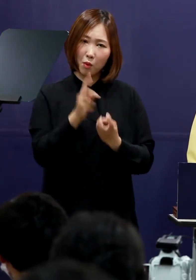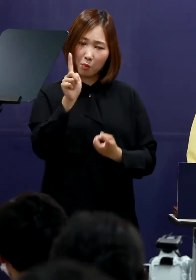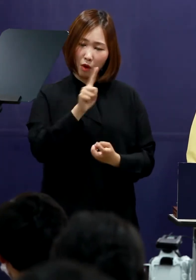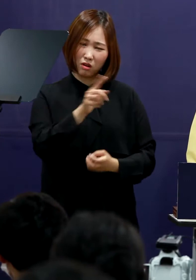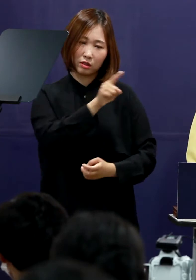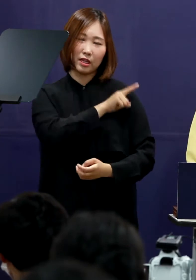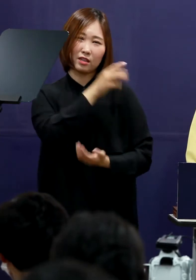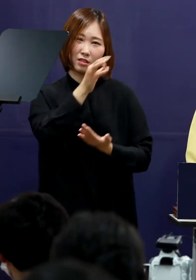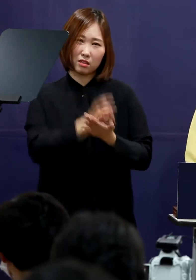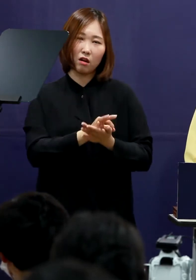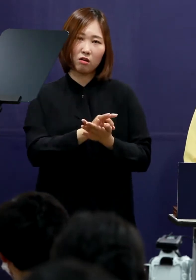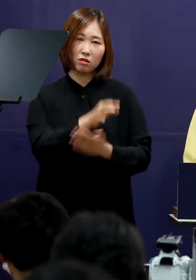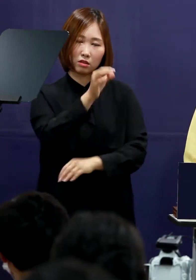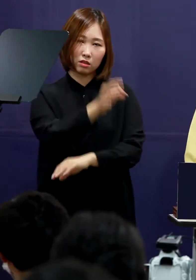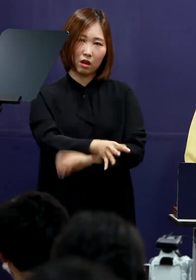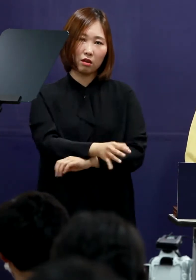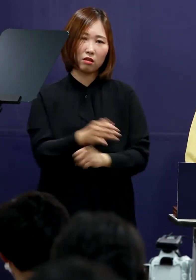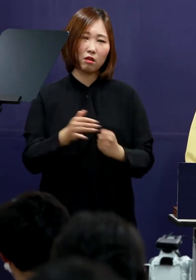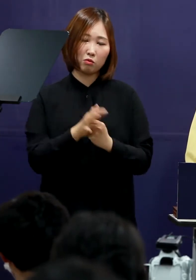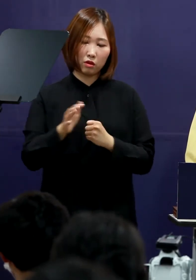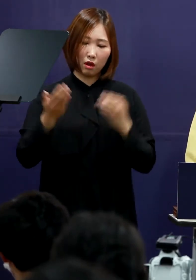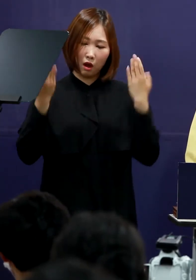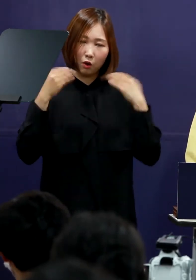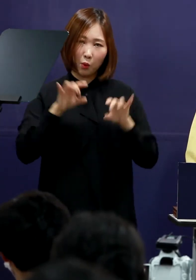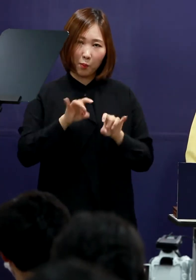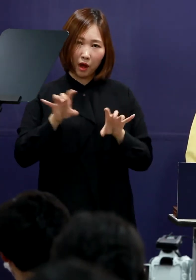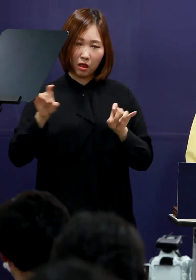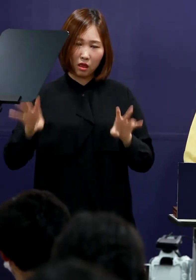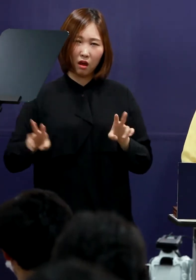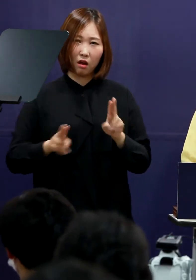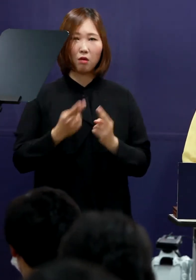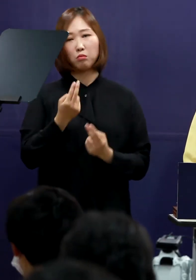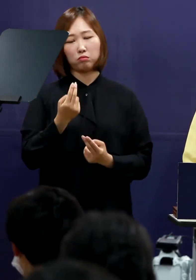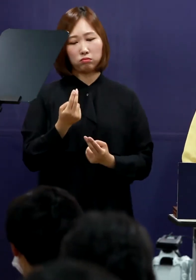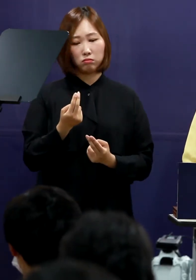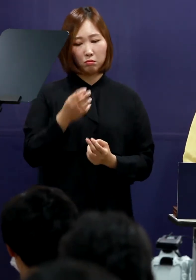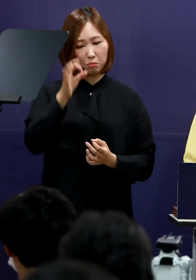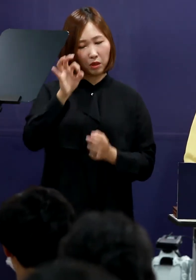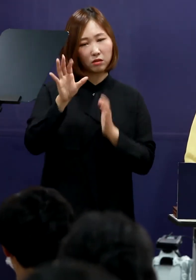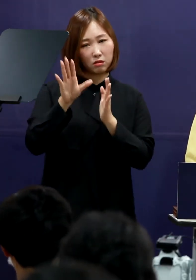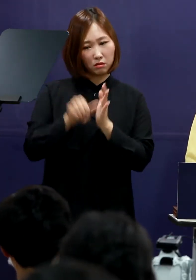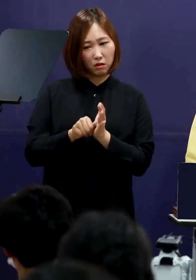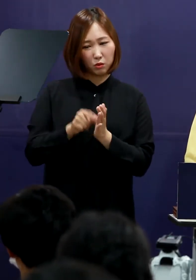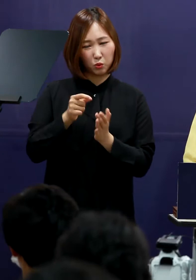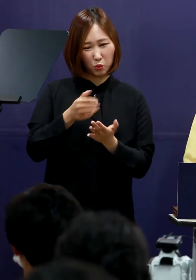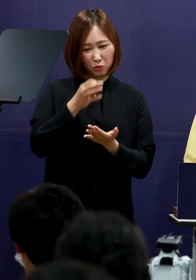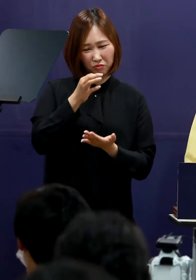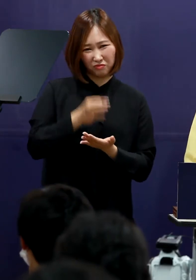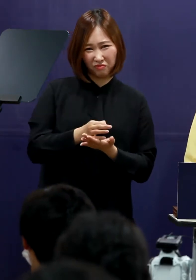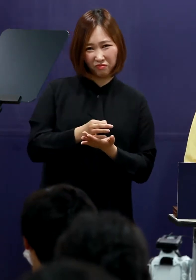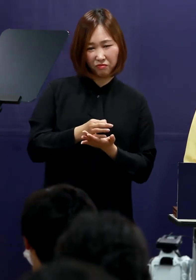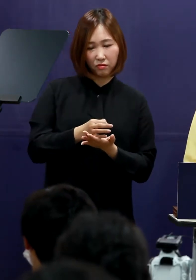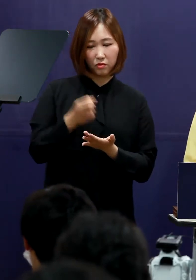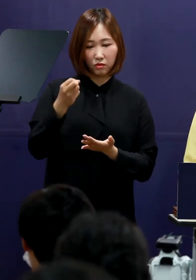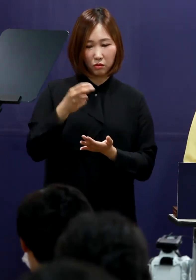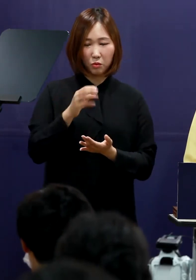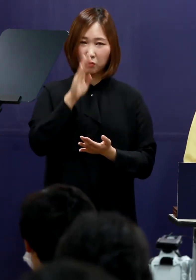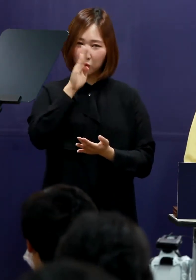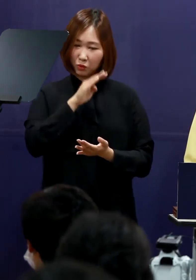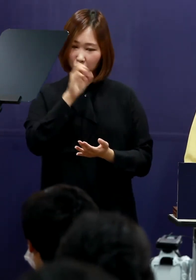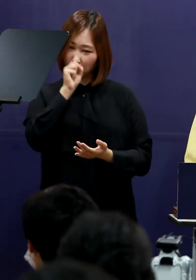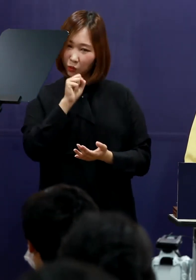그렇기 때문에 학교별로 품질의 편차가 있고 또 지역의 우수한 식재료 즉